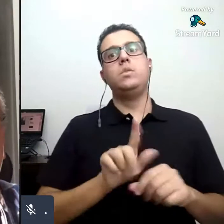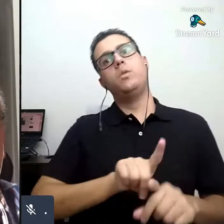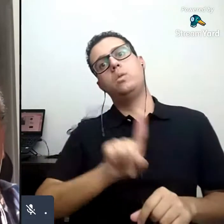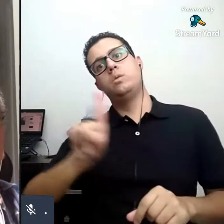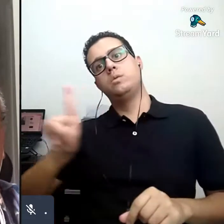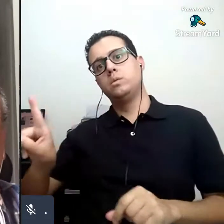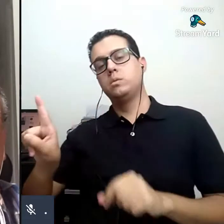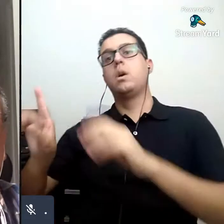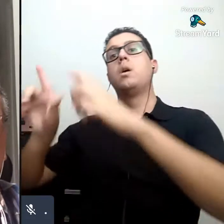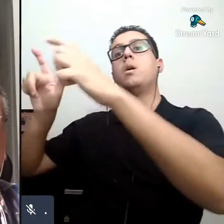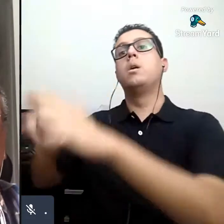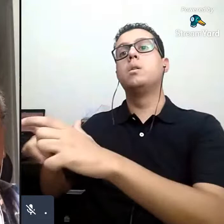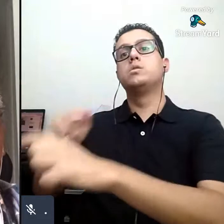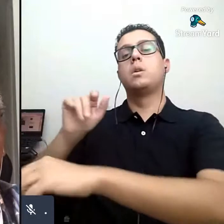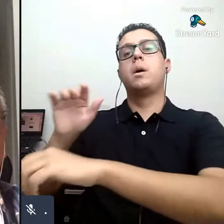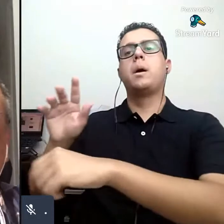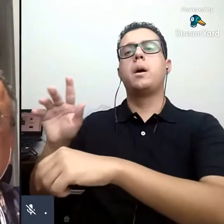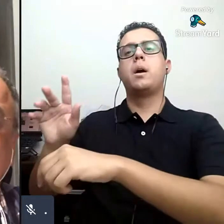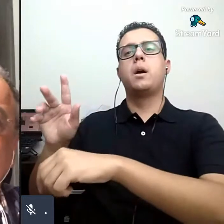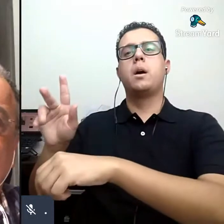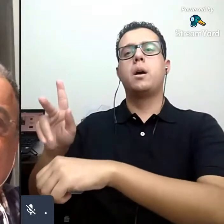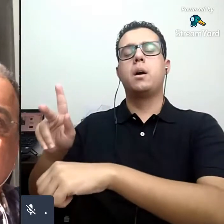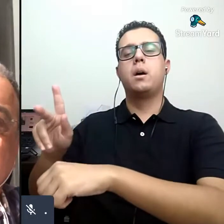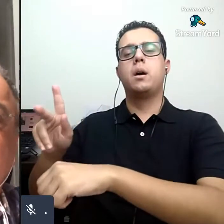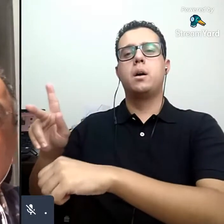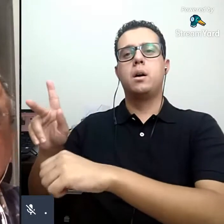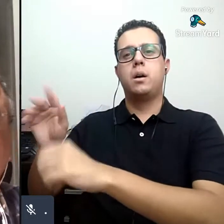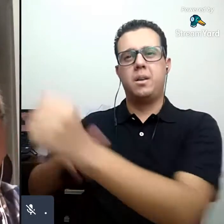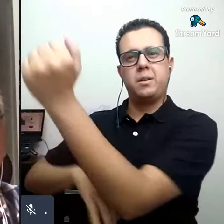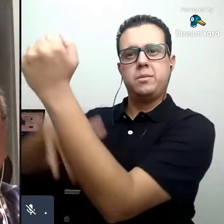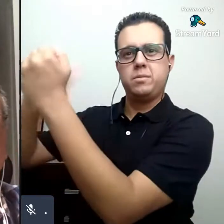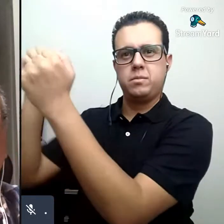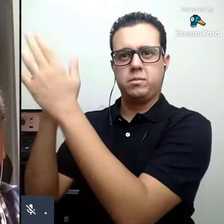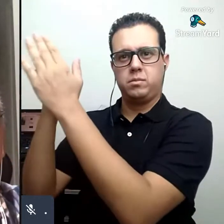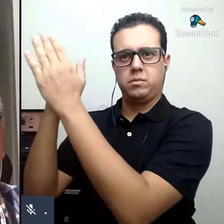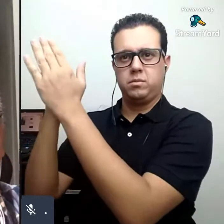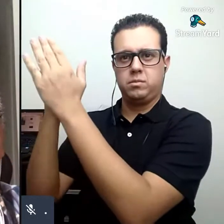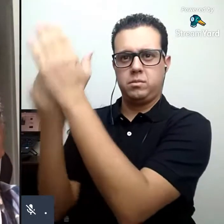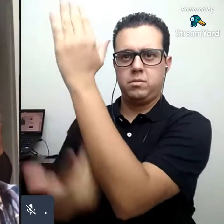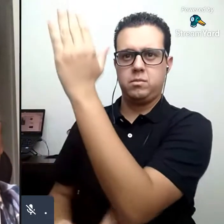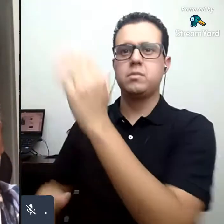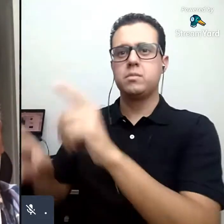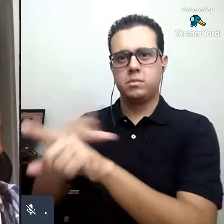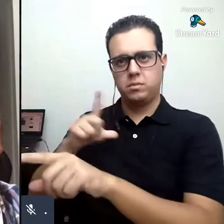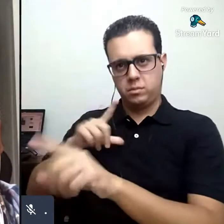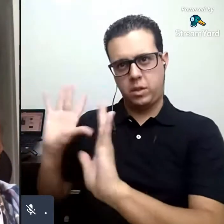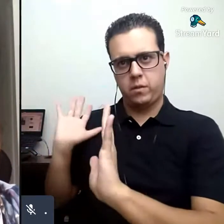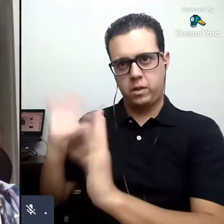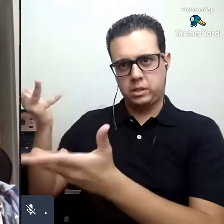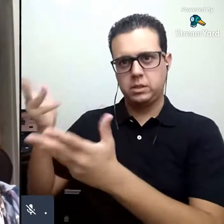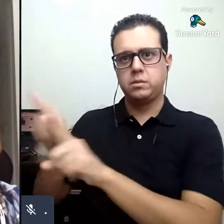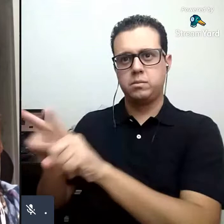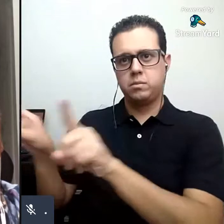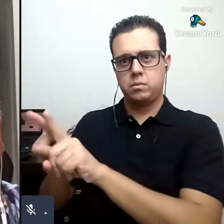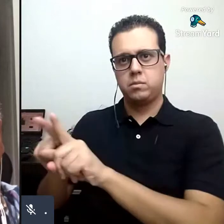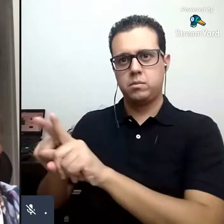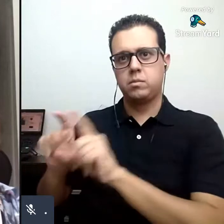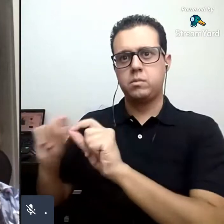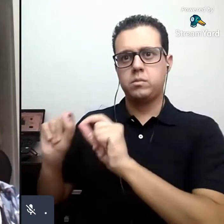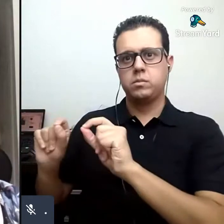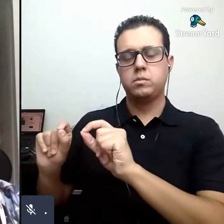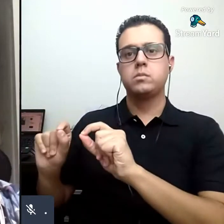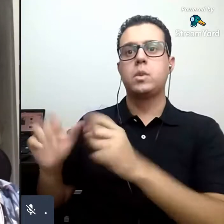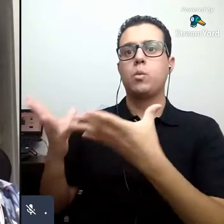dos galileus ali de Caná da Galileia, que também uma proximidade, uns 30 quilômetros de Jerusalém, também desceram para